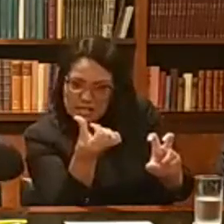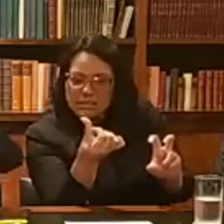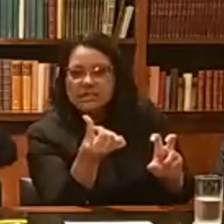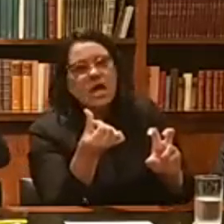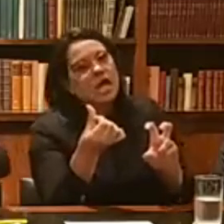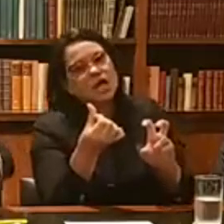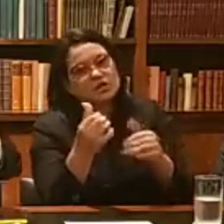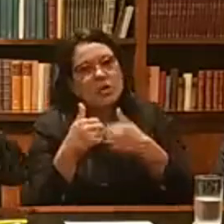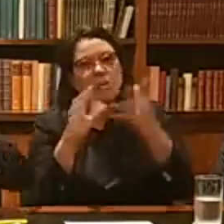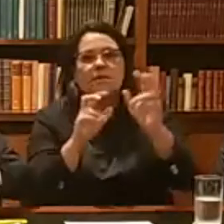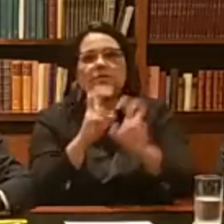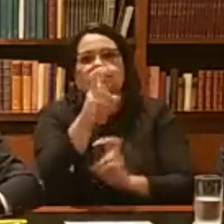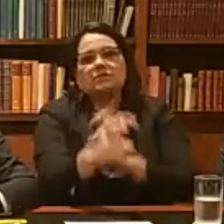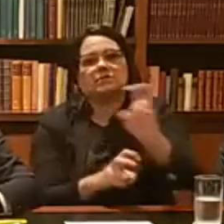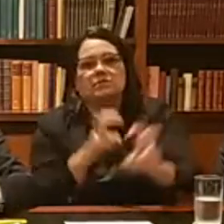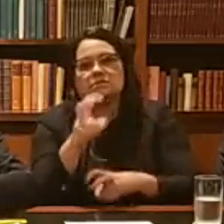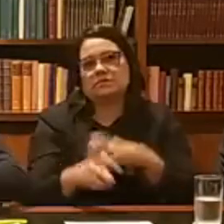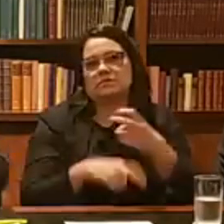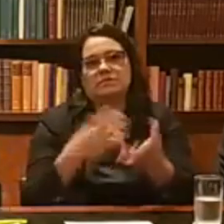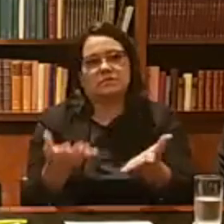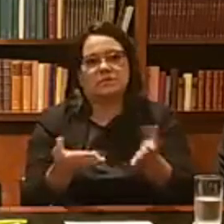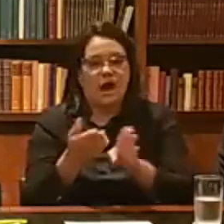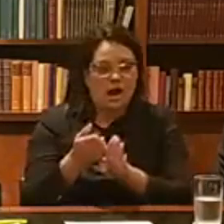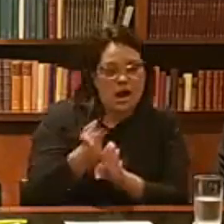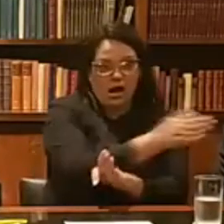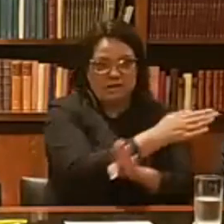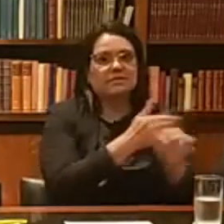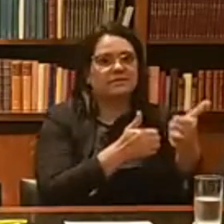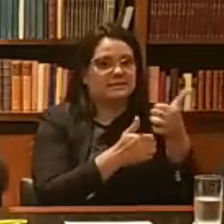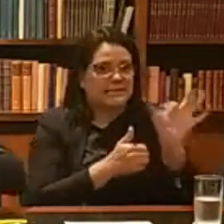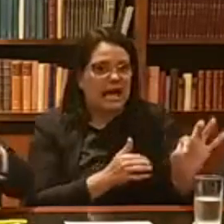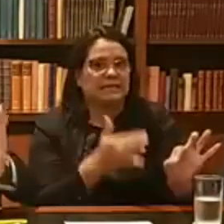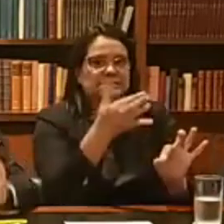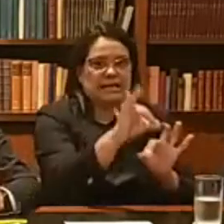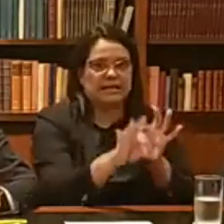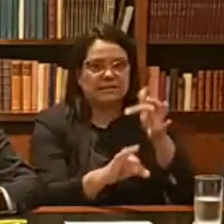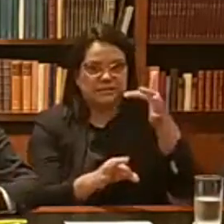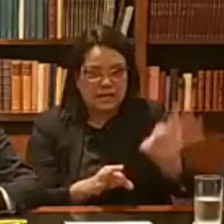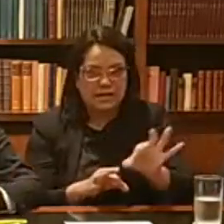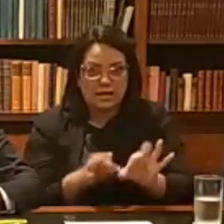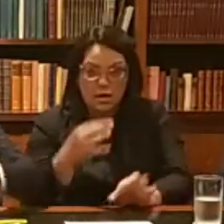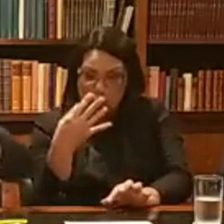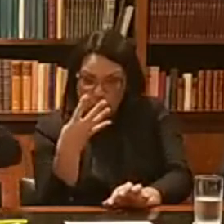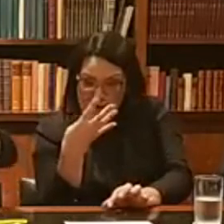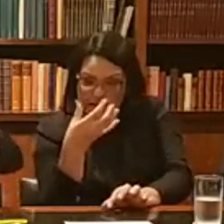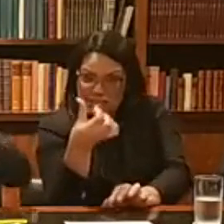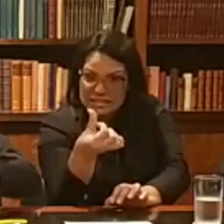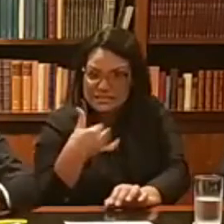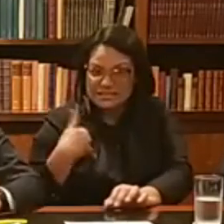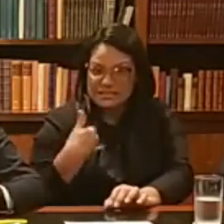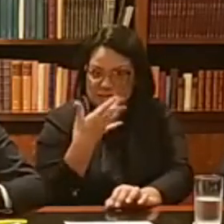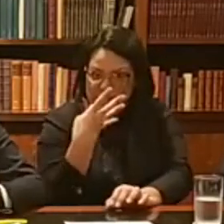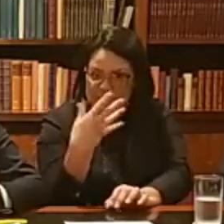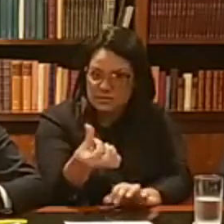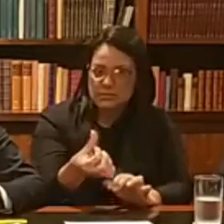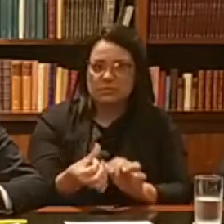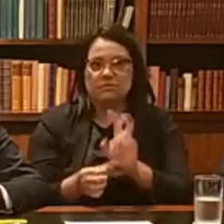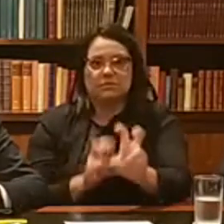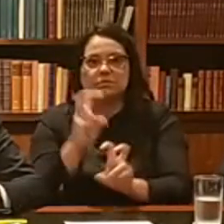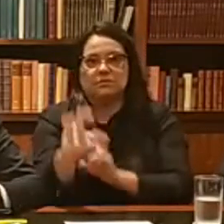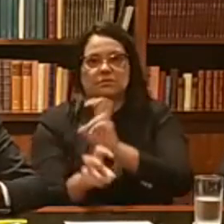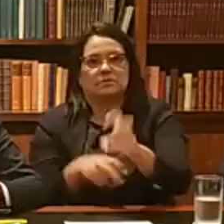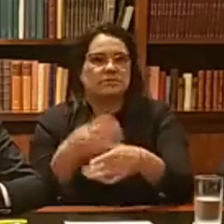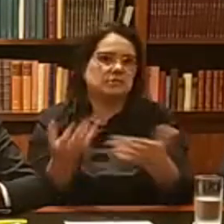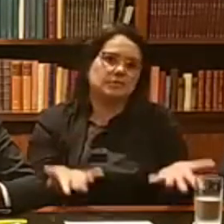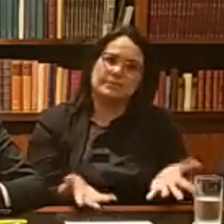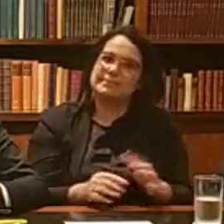completar 50, e de novo se submeter àquela gama de exames, né? De prova, de tudo, para conseguir